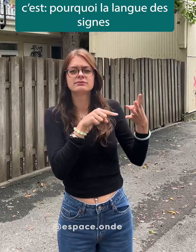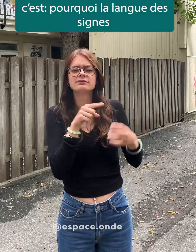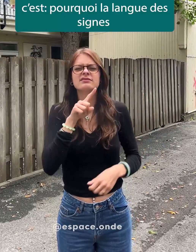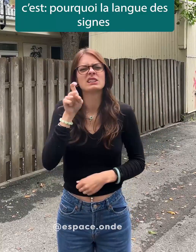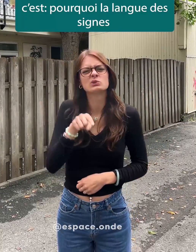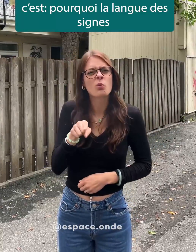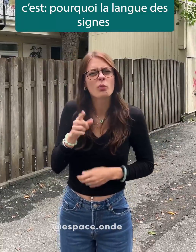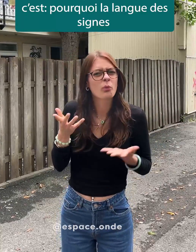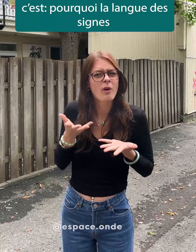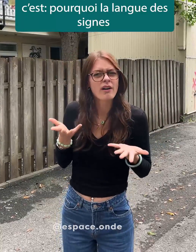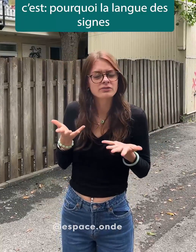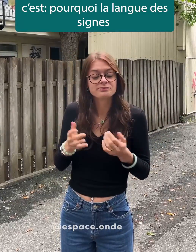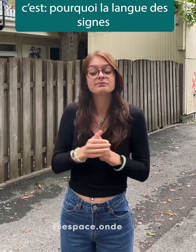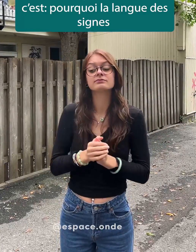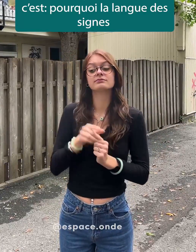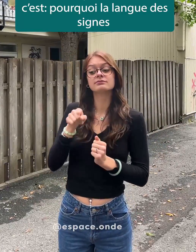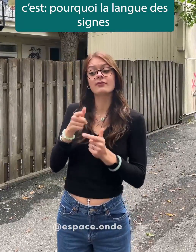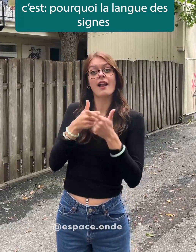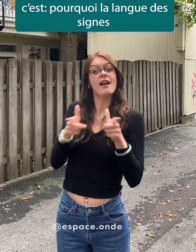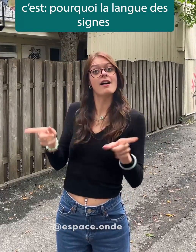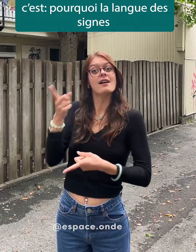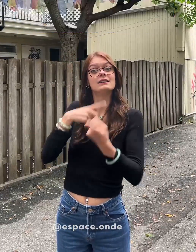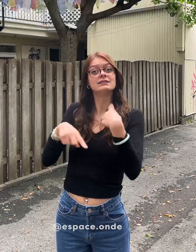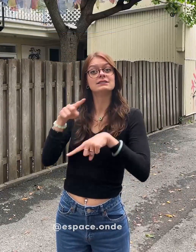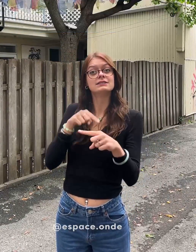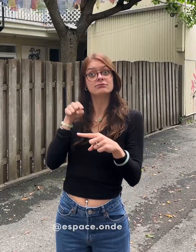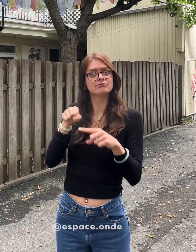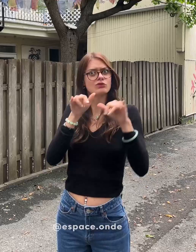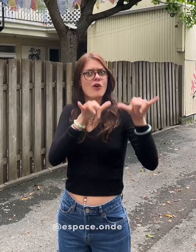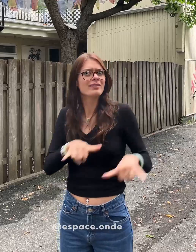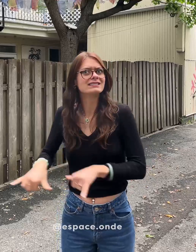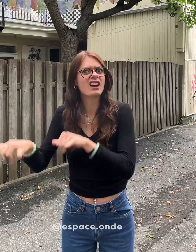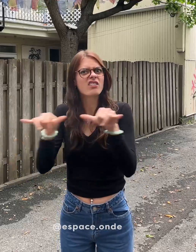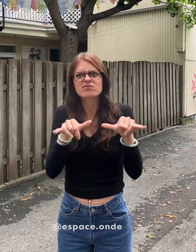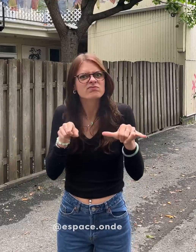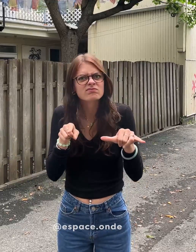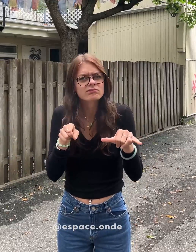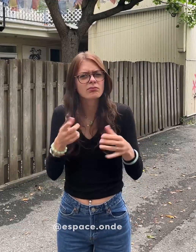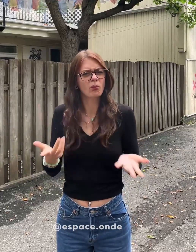question-là, c'est pourquoi la langue des signes n'est-elle pas universelle?